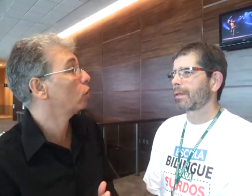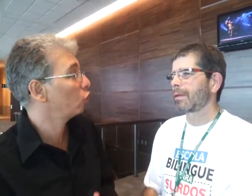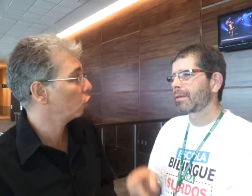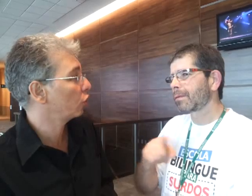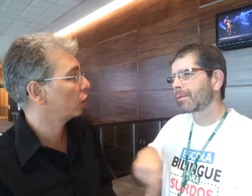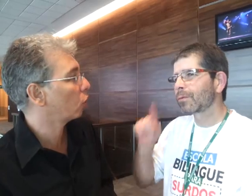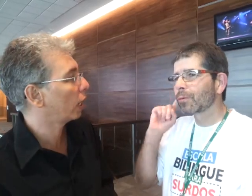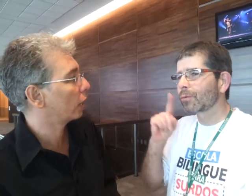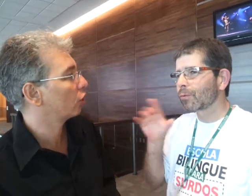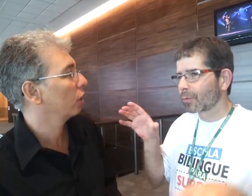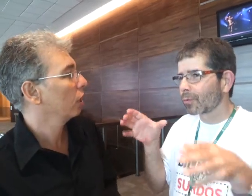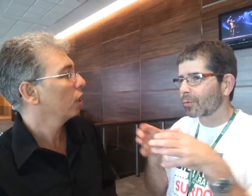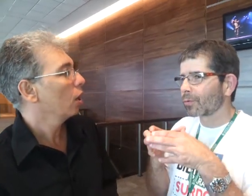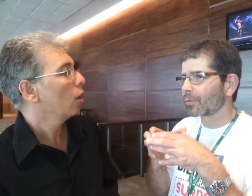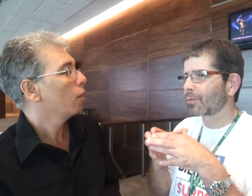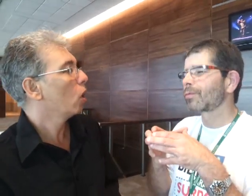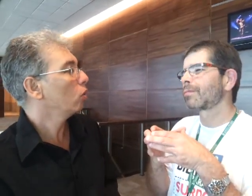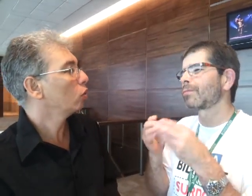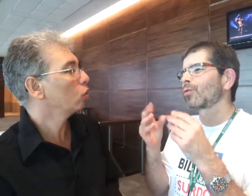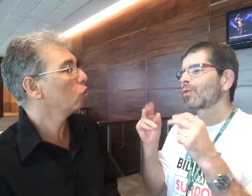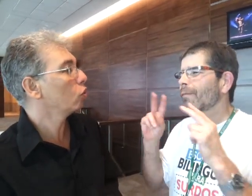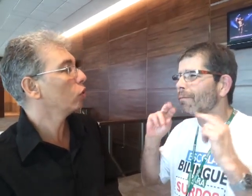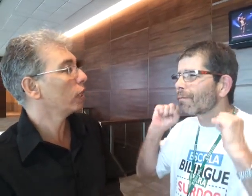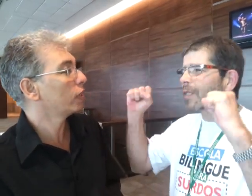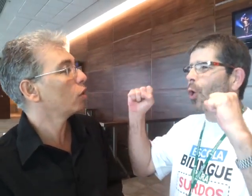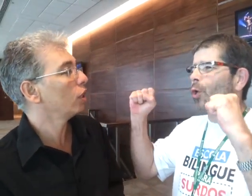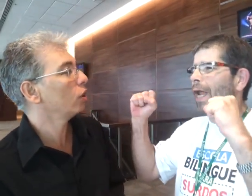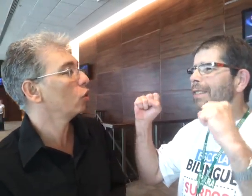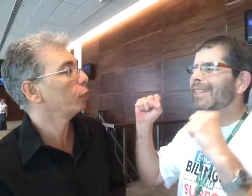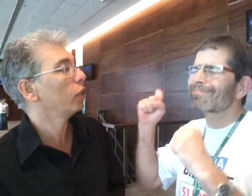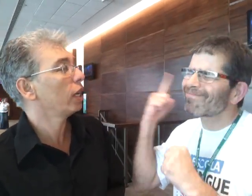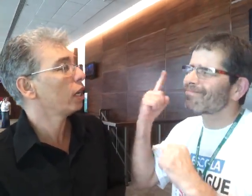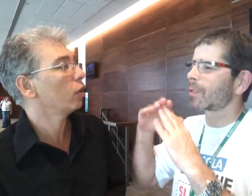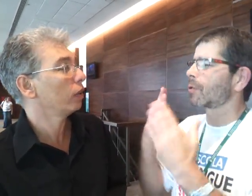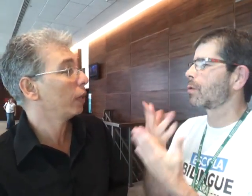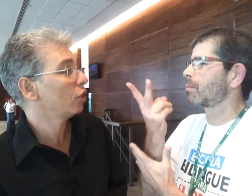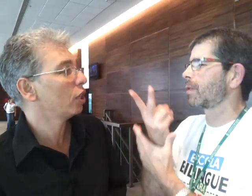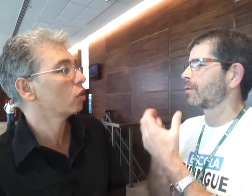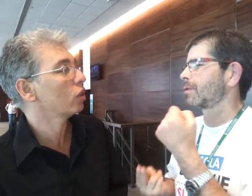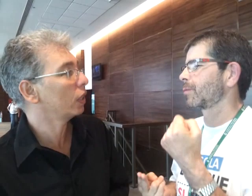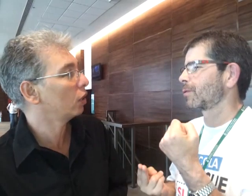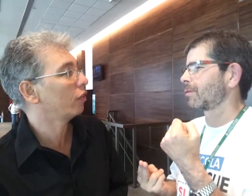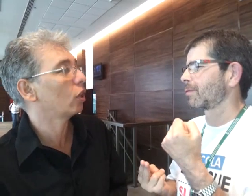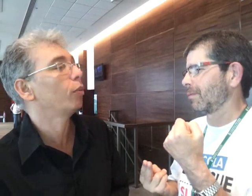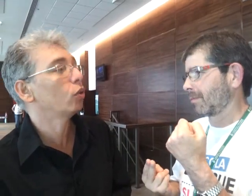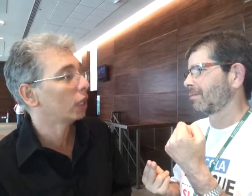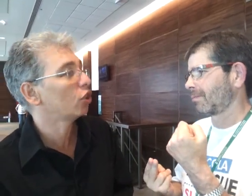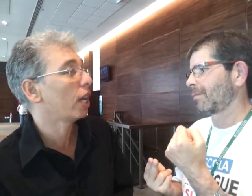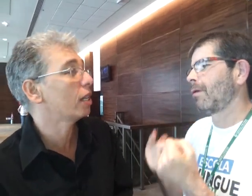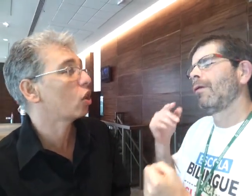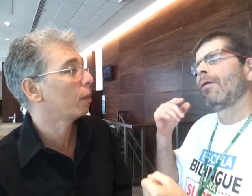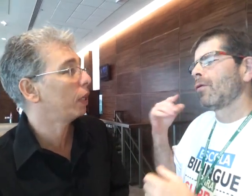de hoje aqui do CONAD? Bom, os surdos se reuniram em grupo e realmente eles conseguiram uma vitória muito grande, que é a escola